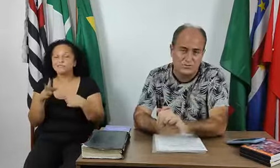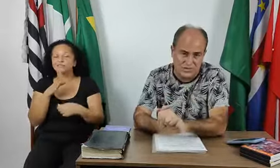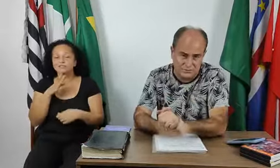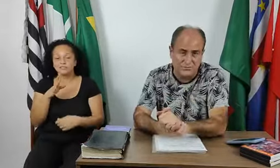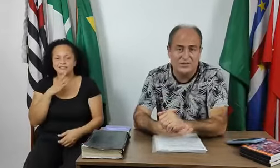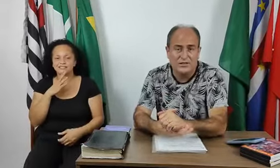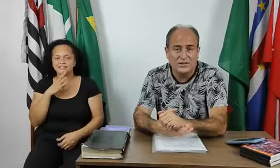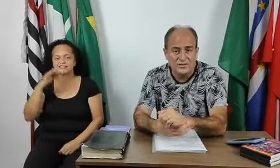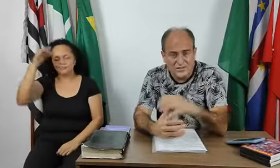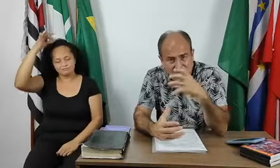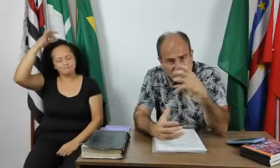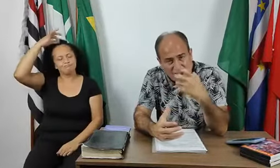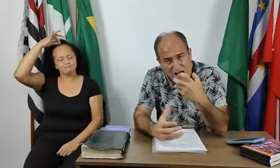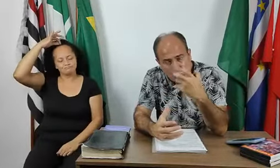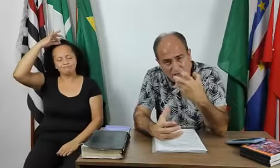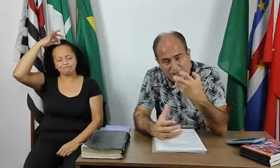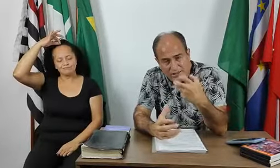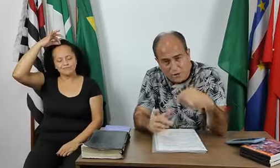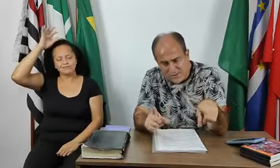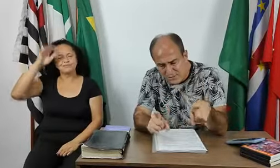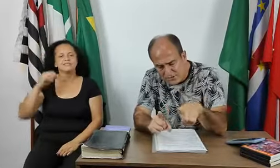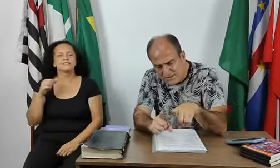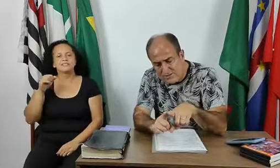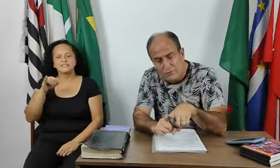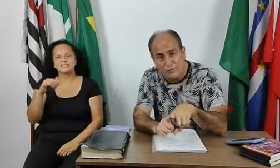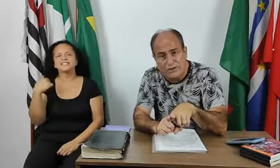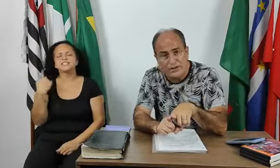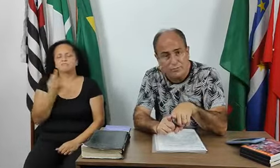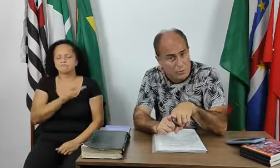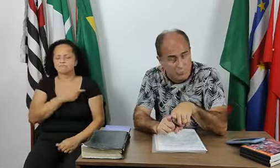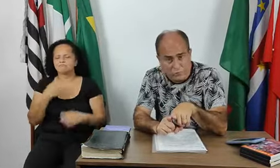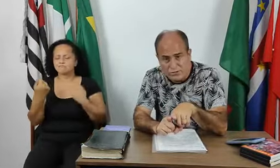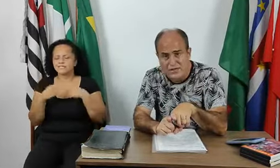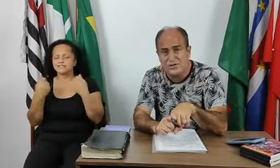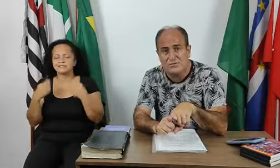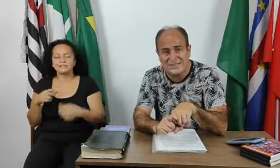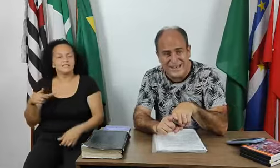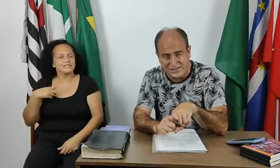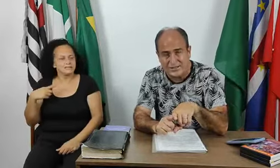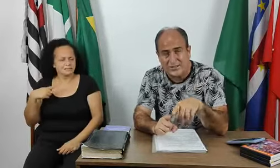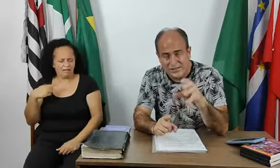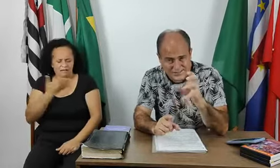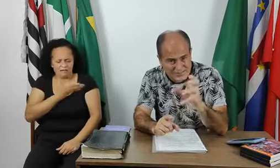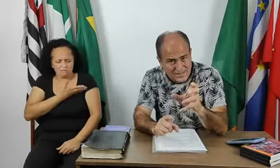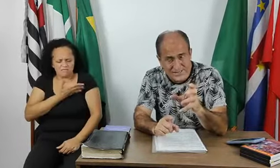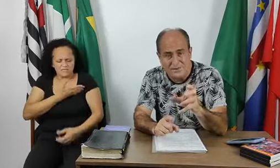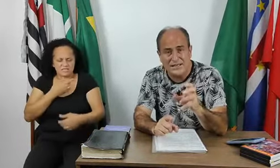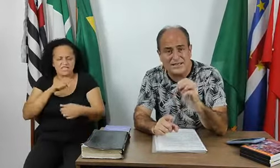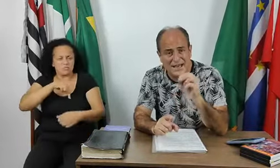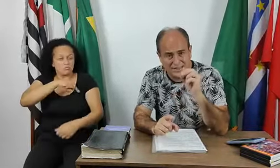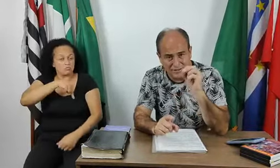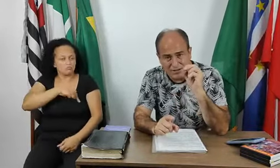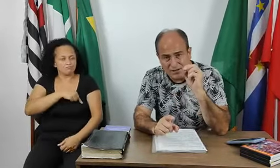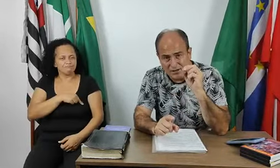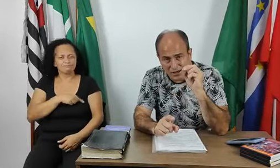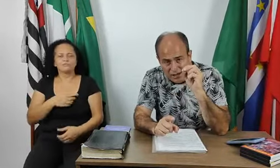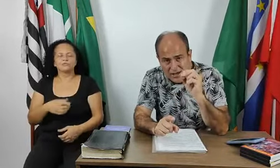Espírito Santo. Se tem alguém que nós precisamos desenvolver profunda intimidade,